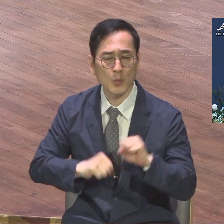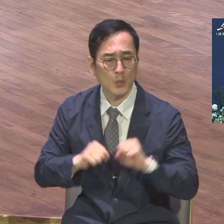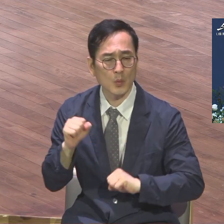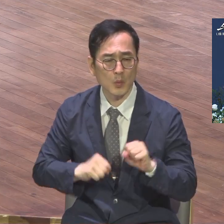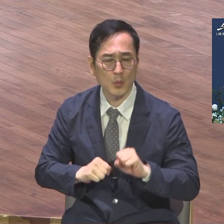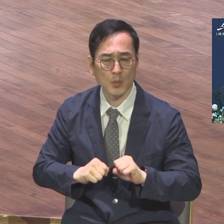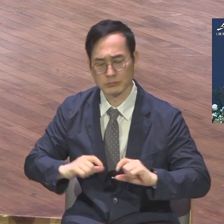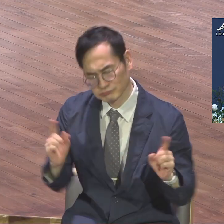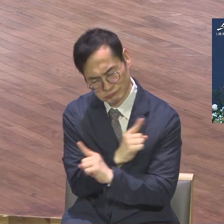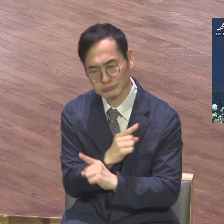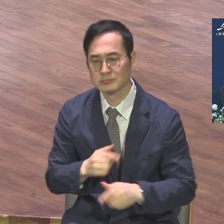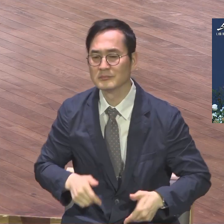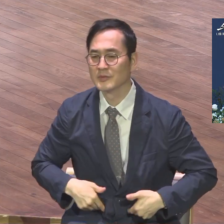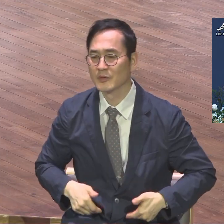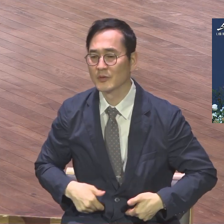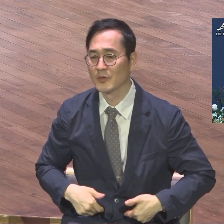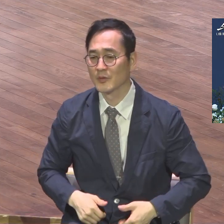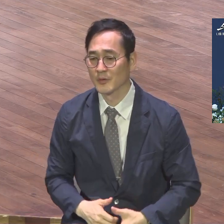완전히 달라져야 됩니다.